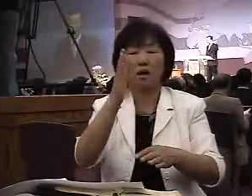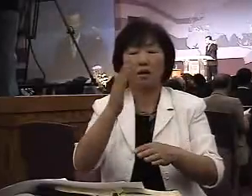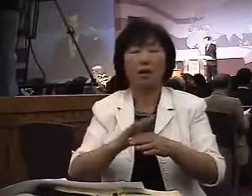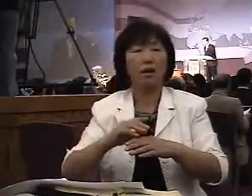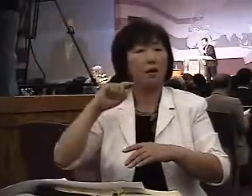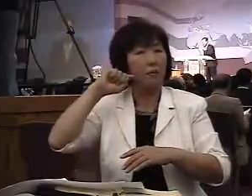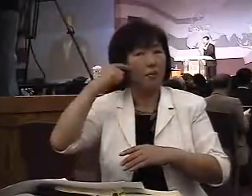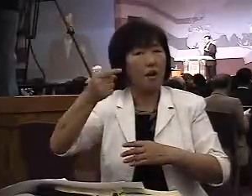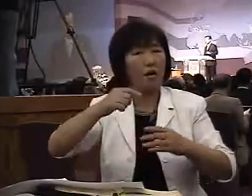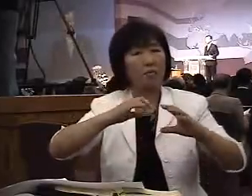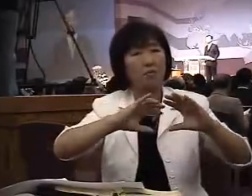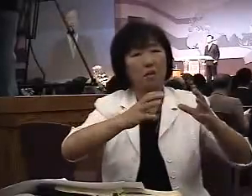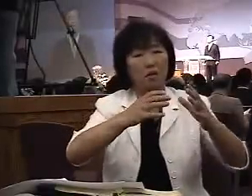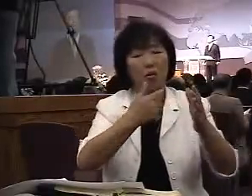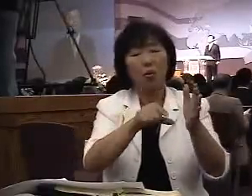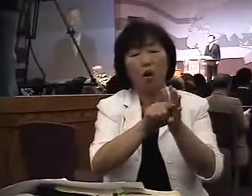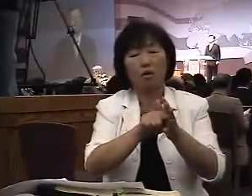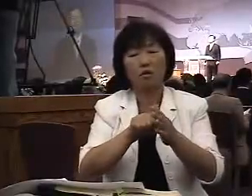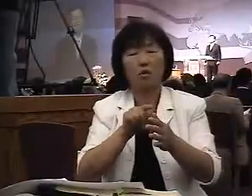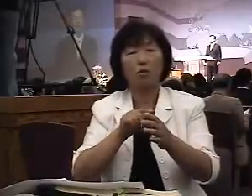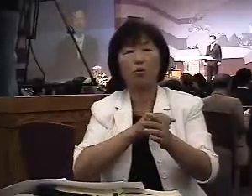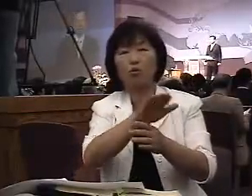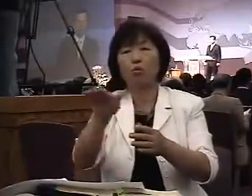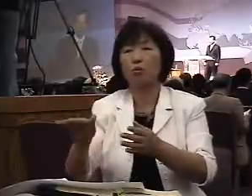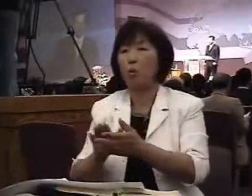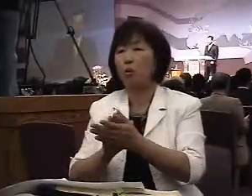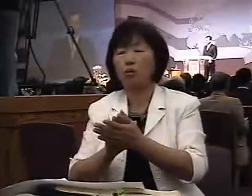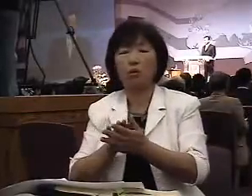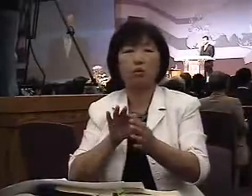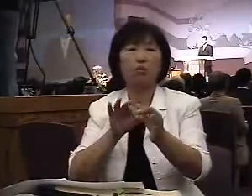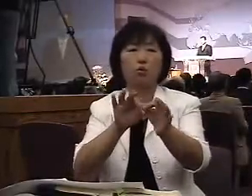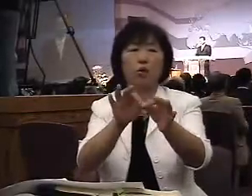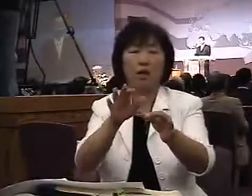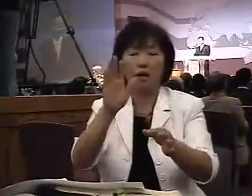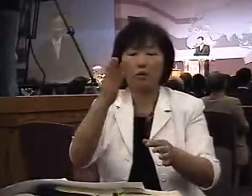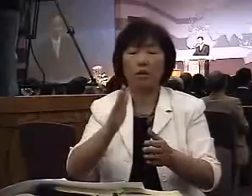위해 우리가 투자하는 일. 여러분 아시나요?